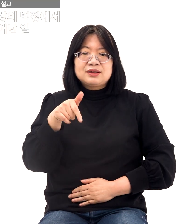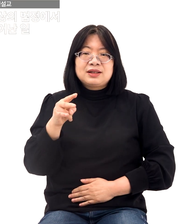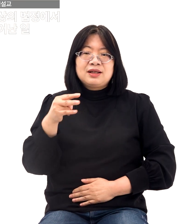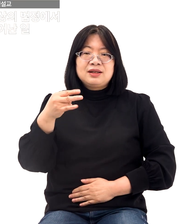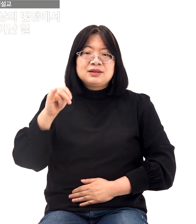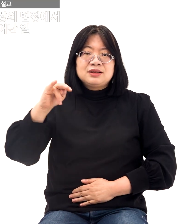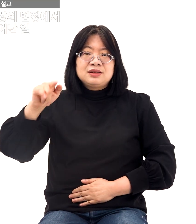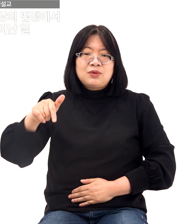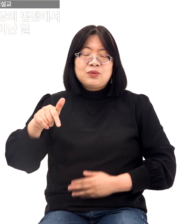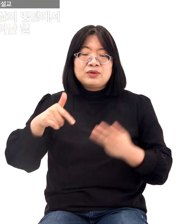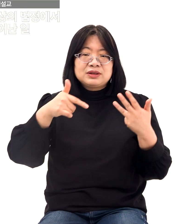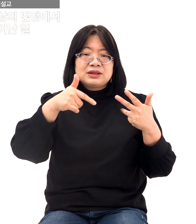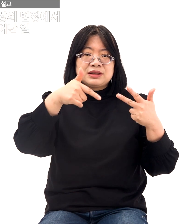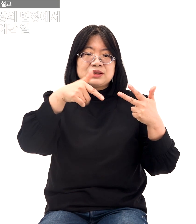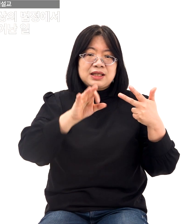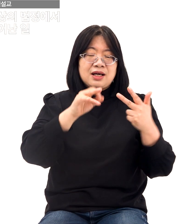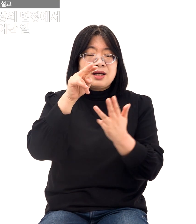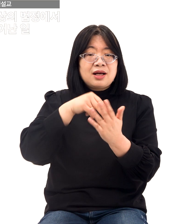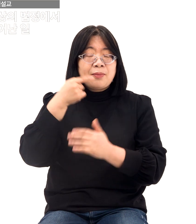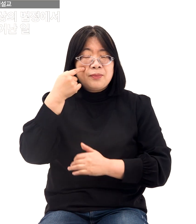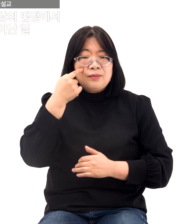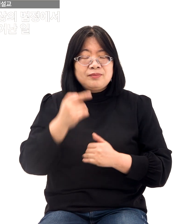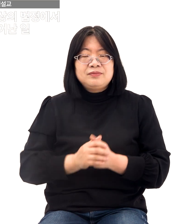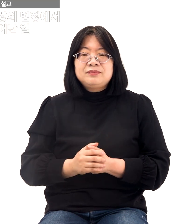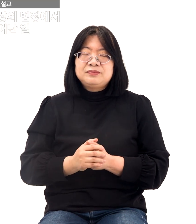보십시다. 7장을 보시면